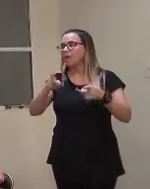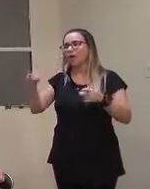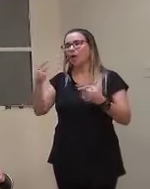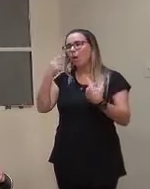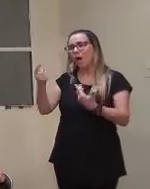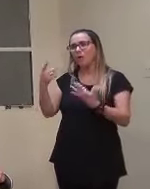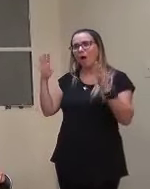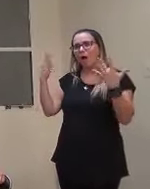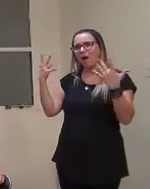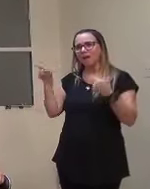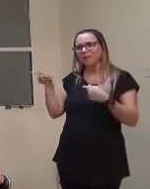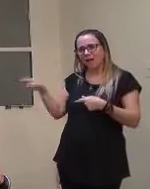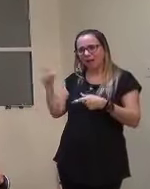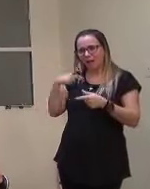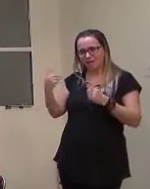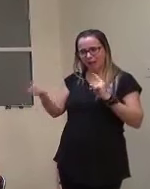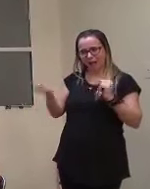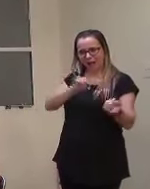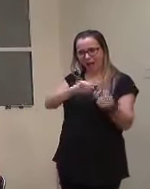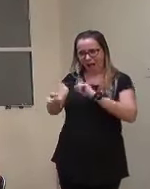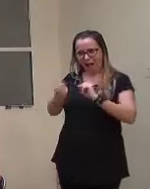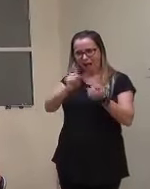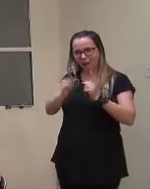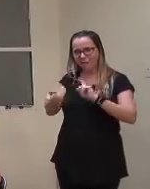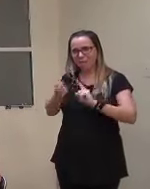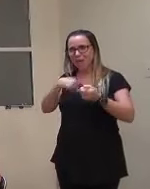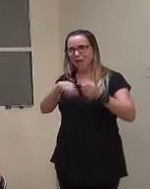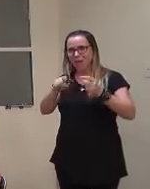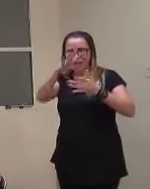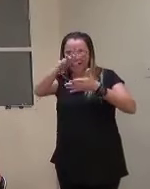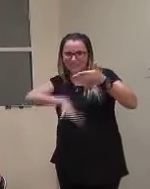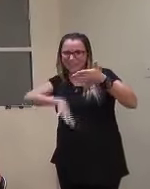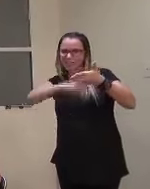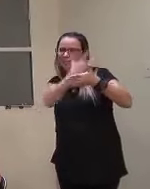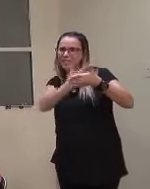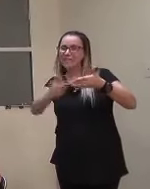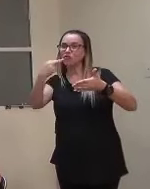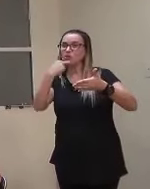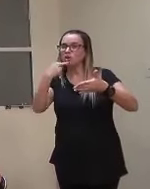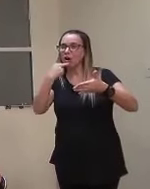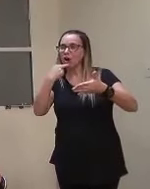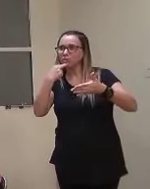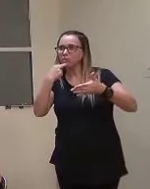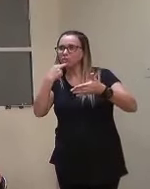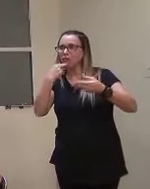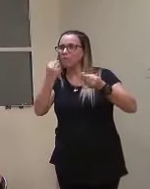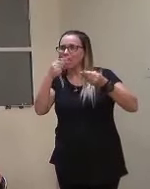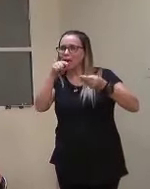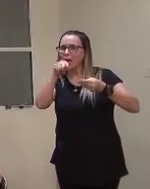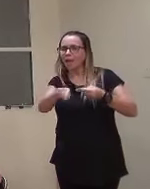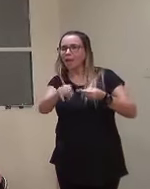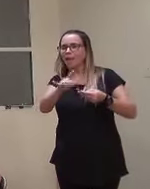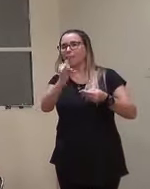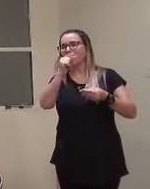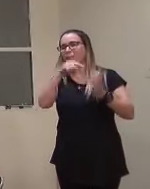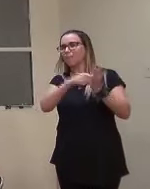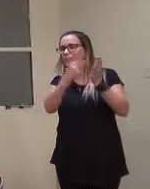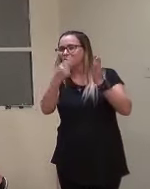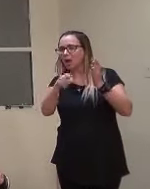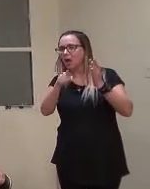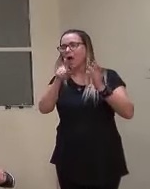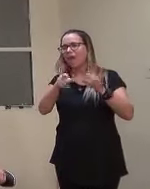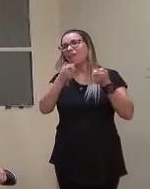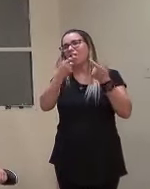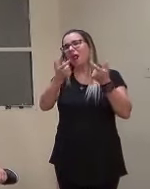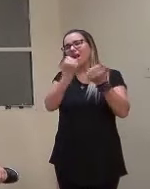celebrar las ambigüedades del texto de la letra será 311 porque esos son márgenes de libertad esos